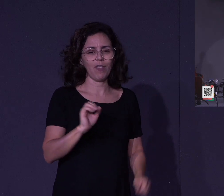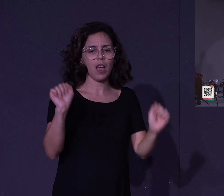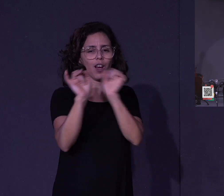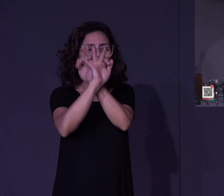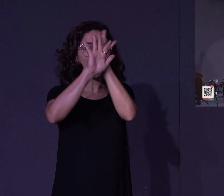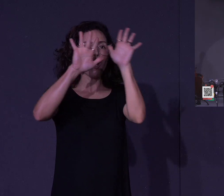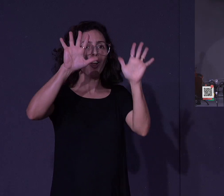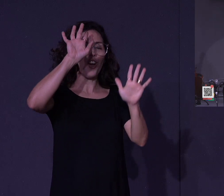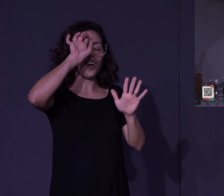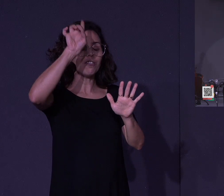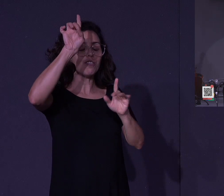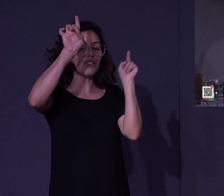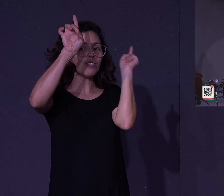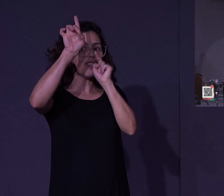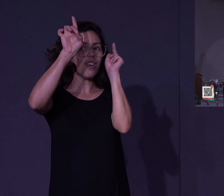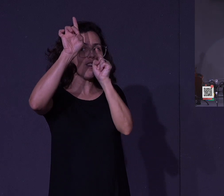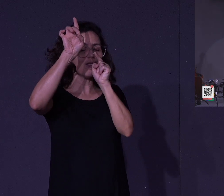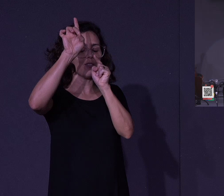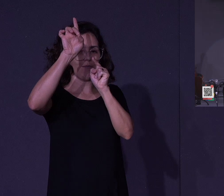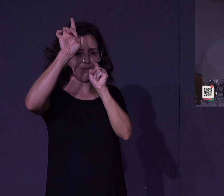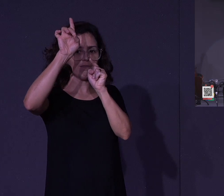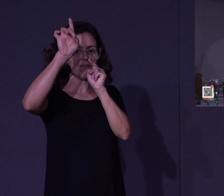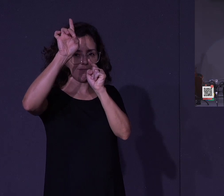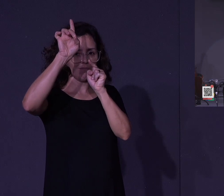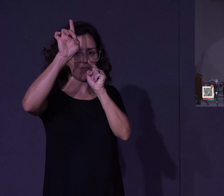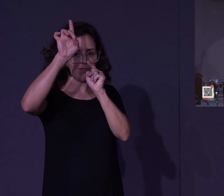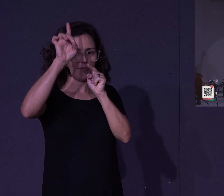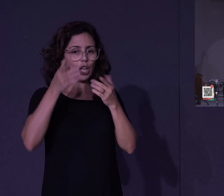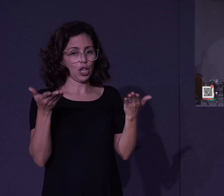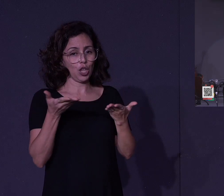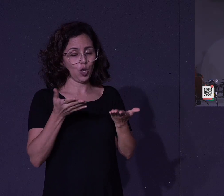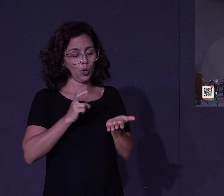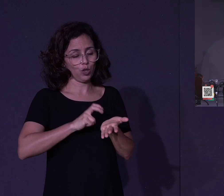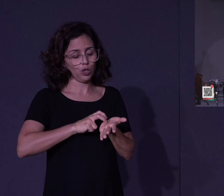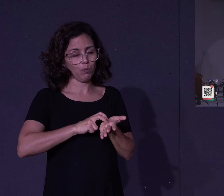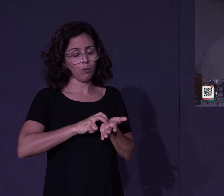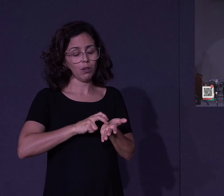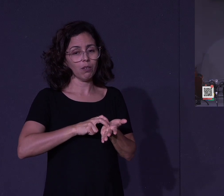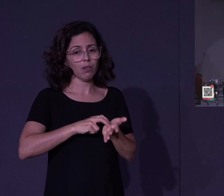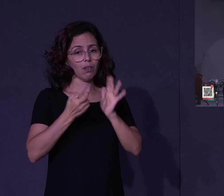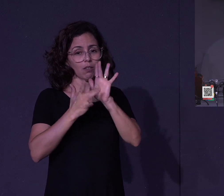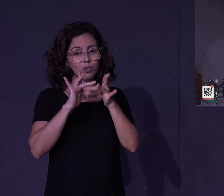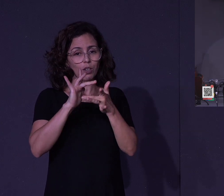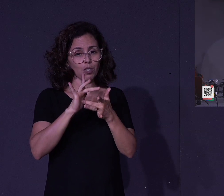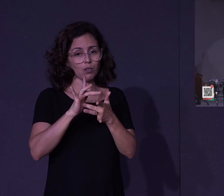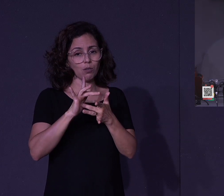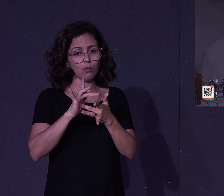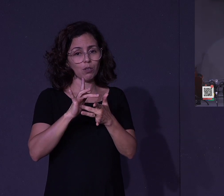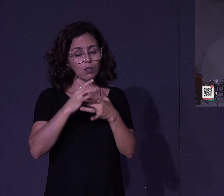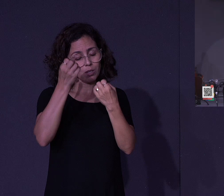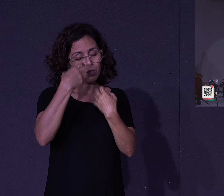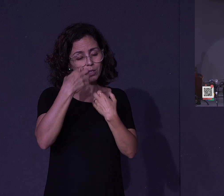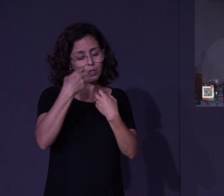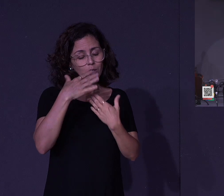Jesus ministrou ao meu coração nessa manhã algumas coisas. Nesse cuidado com a